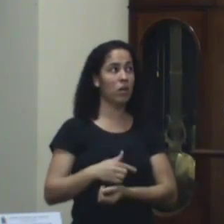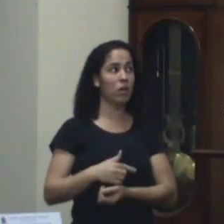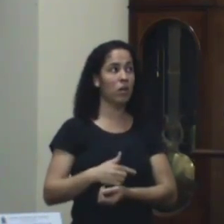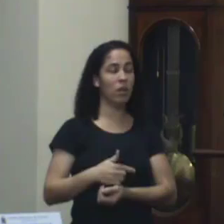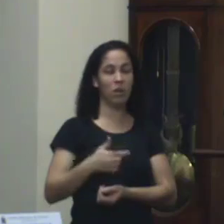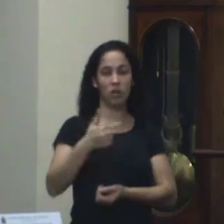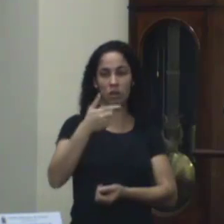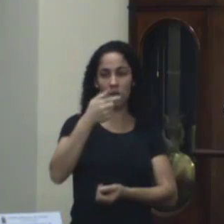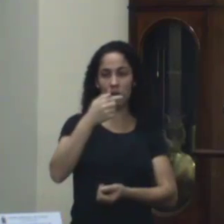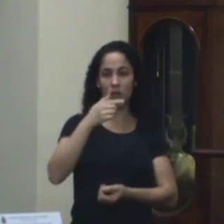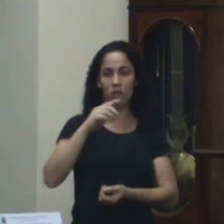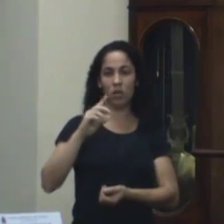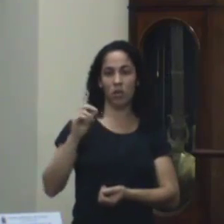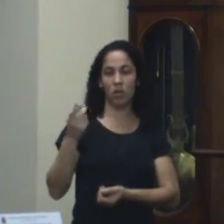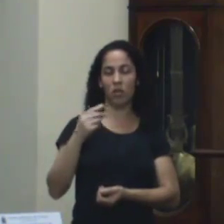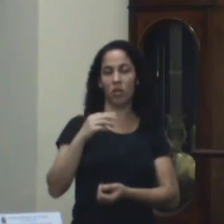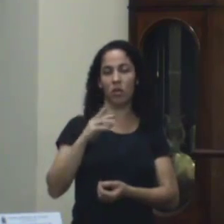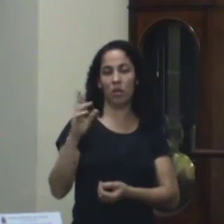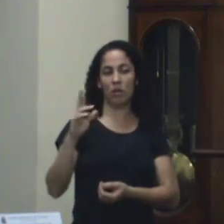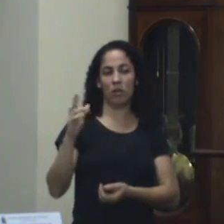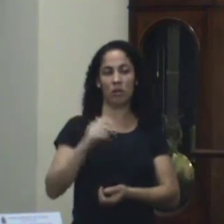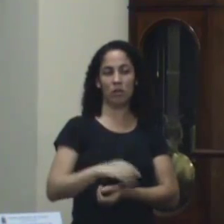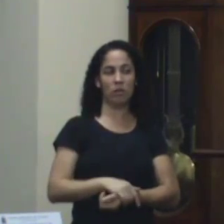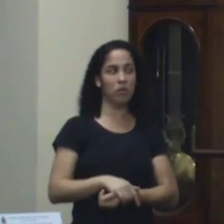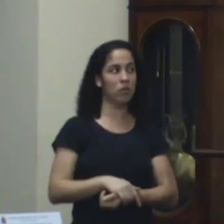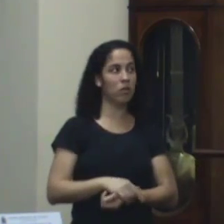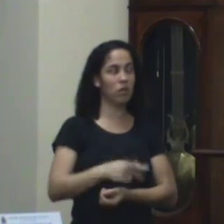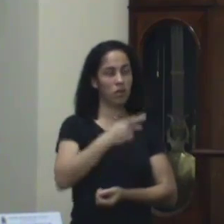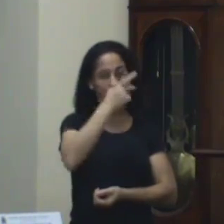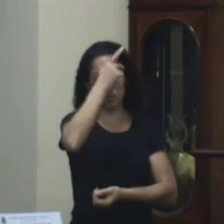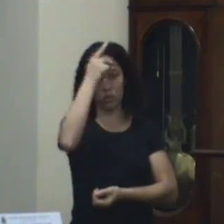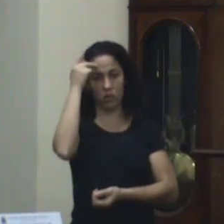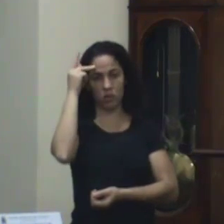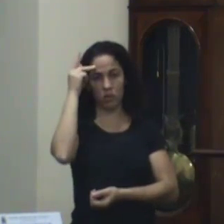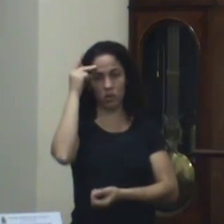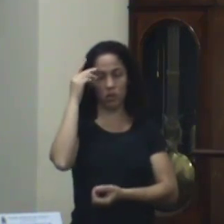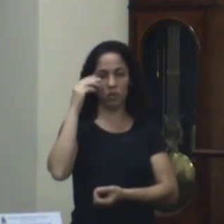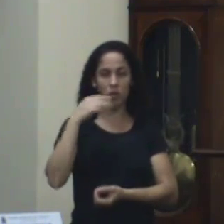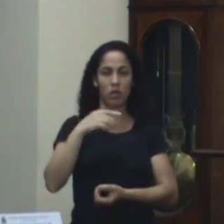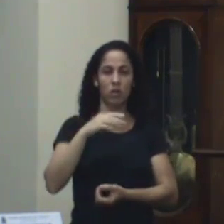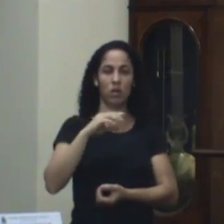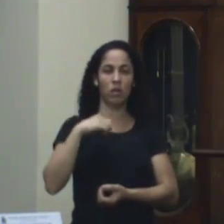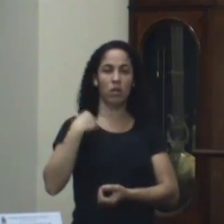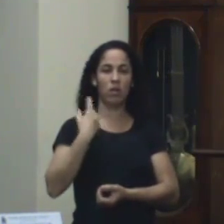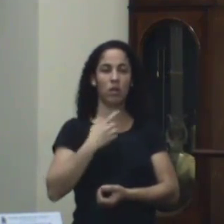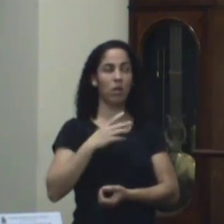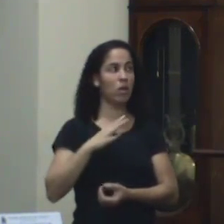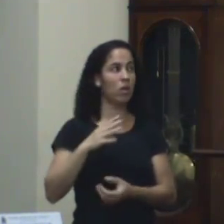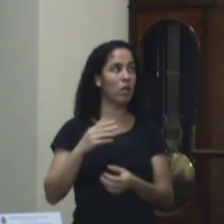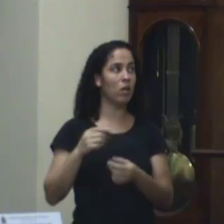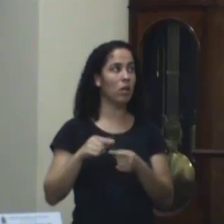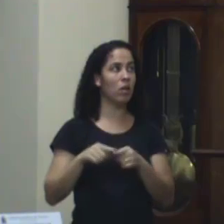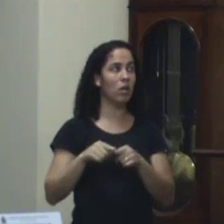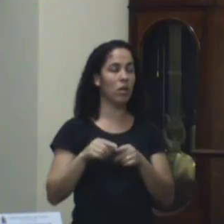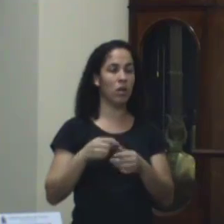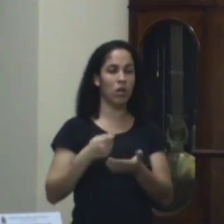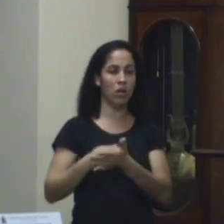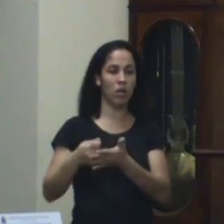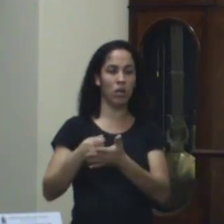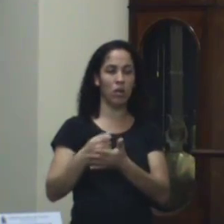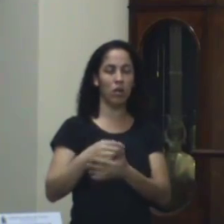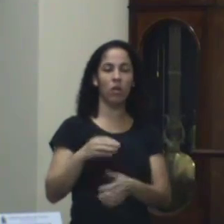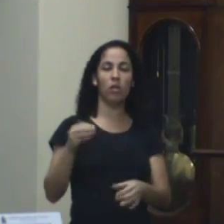milhões de reais. As pessoas, hoje em dia, os eleitores, nós, todos nós pagamos nossos